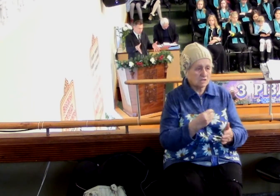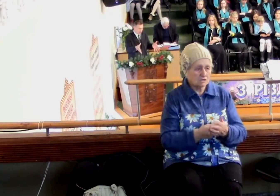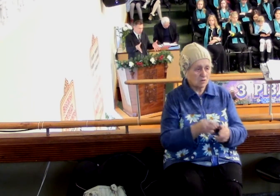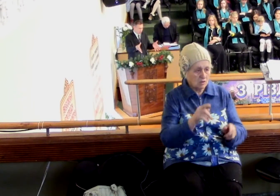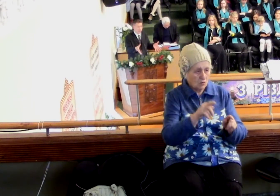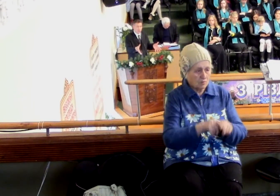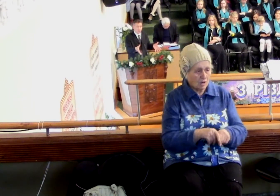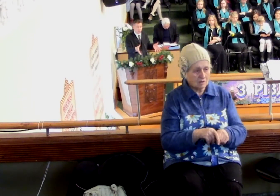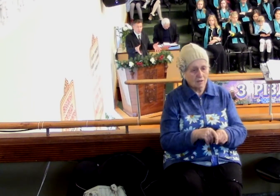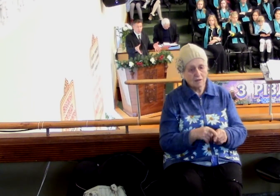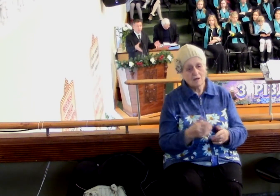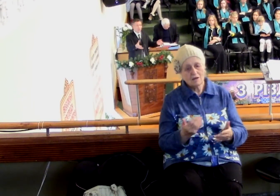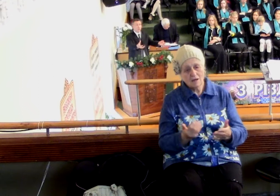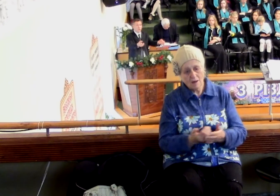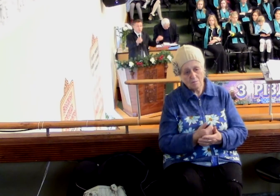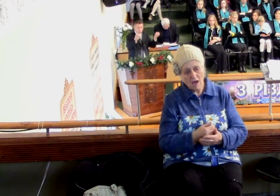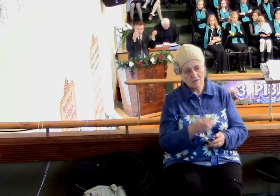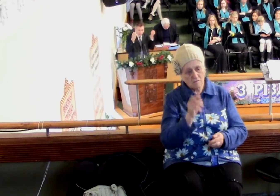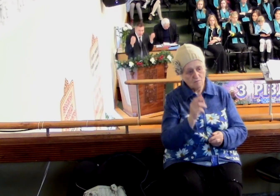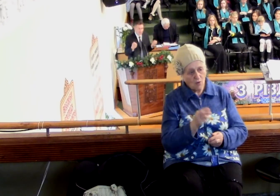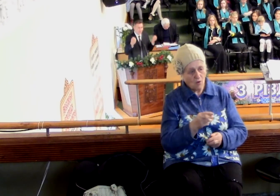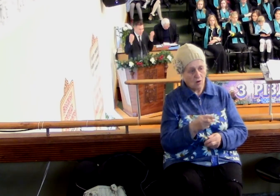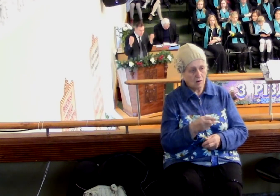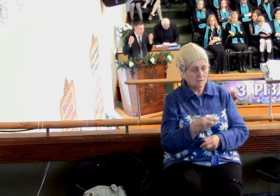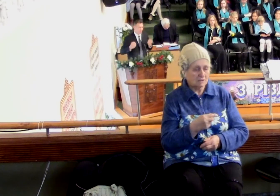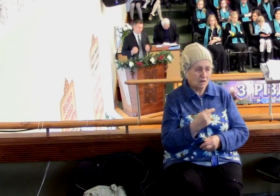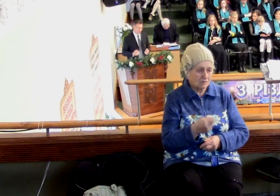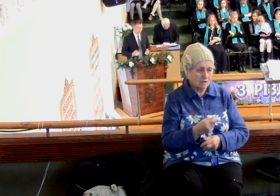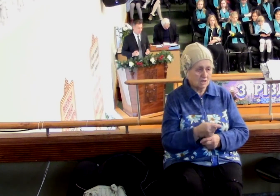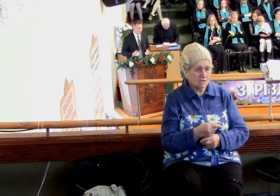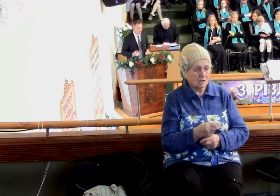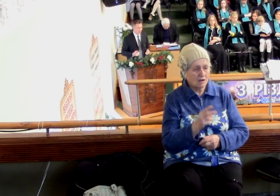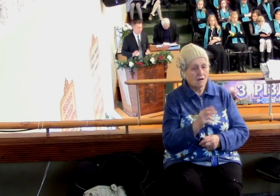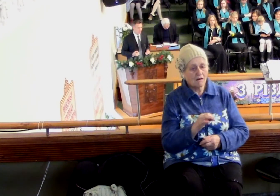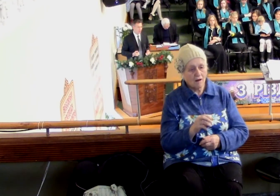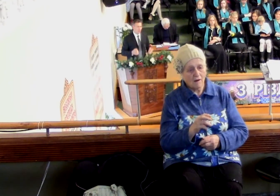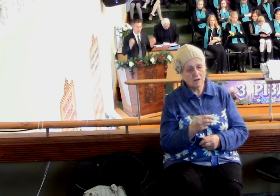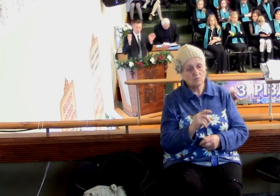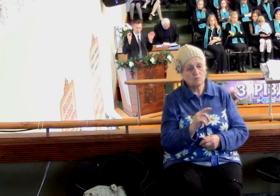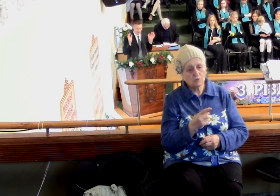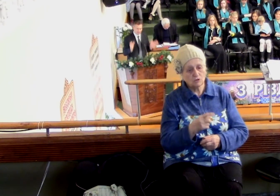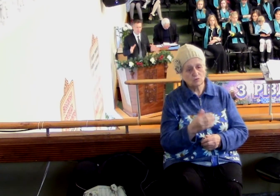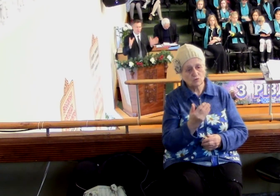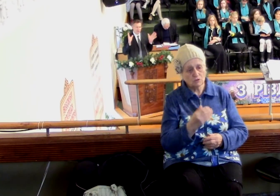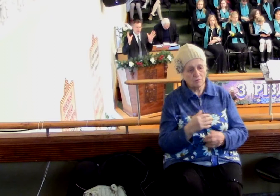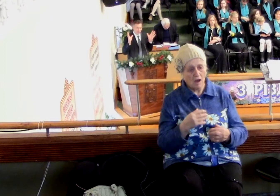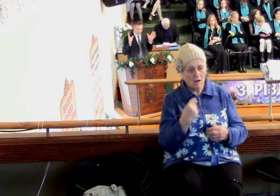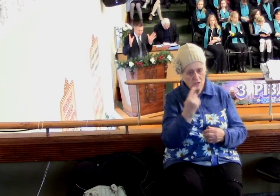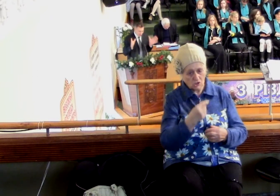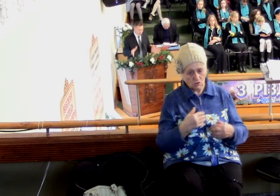нему навстречу. Для чего? Чтоб вернуть Каина к себе в славу. Это был тот же